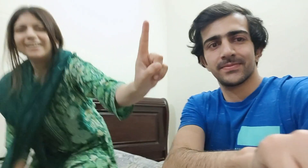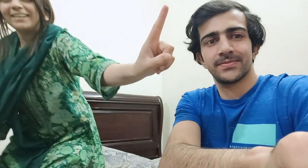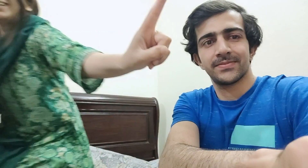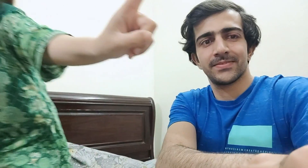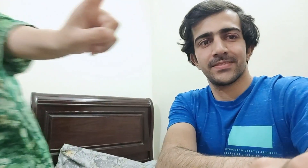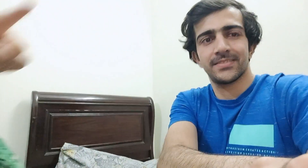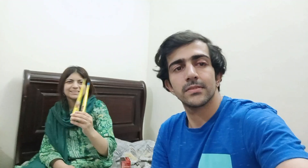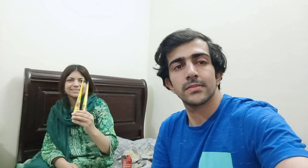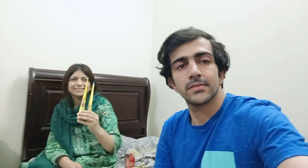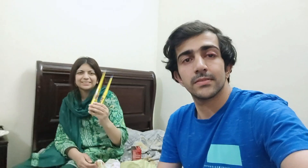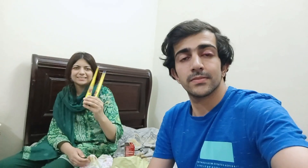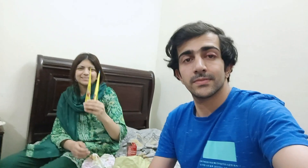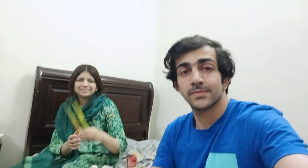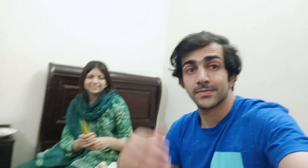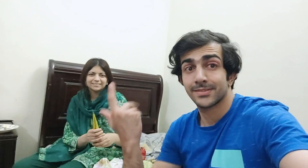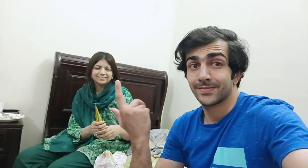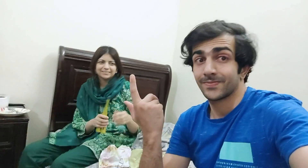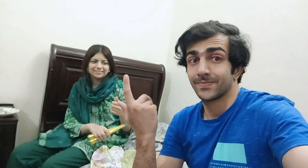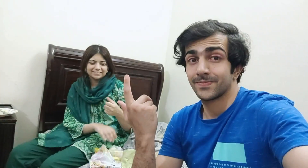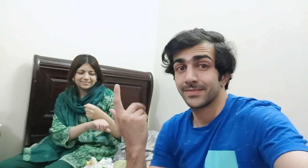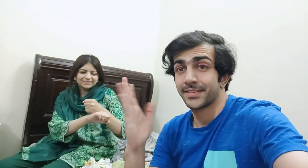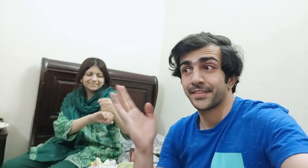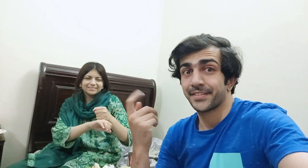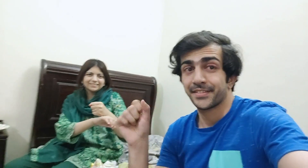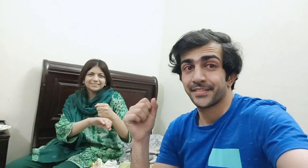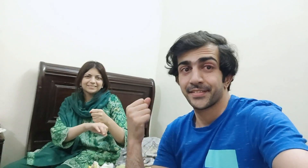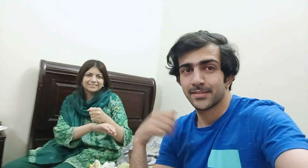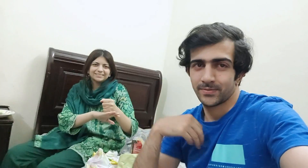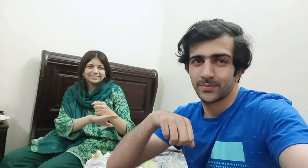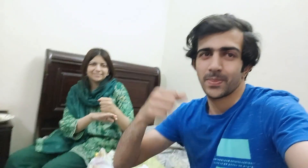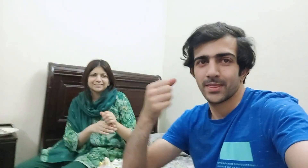हूँ, 1 मिनट। तो ये है मेहंदी, मेहंदी लगाऊंगी मैं।